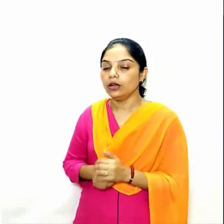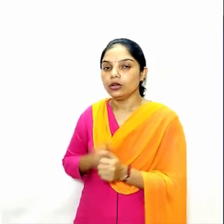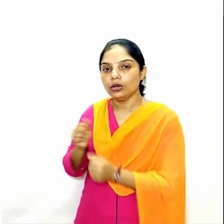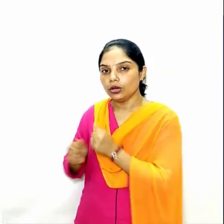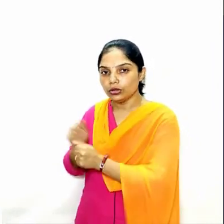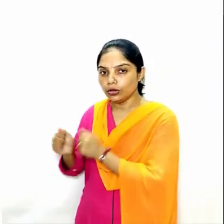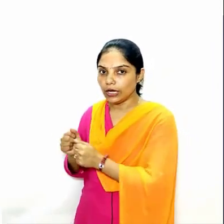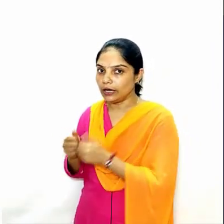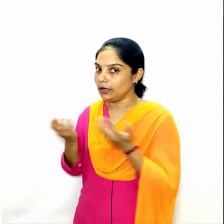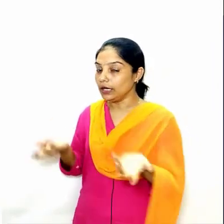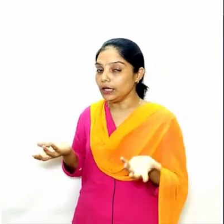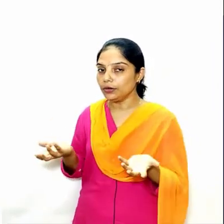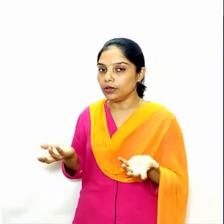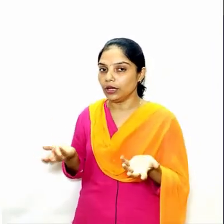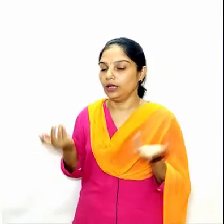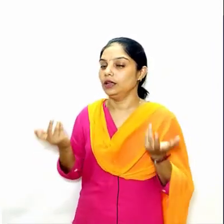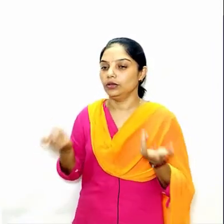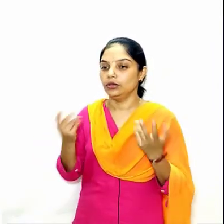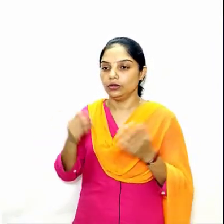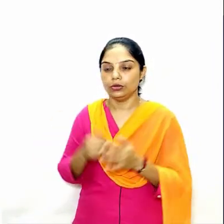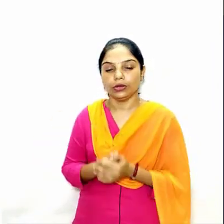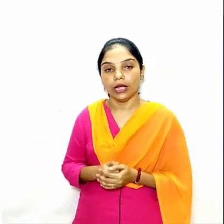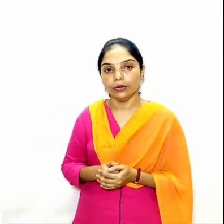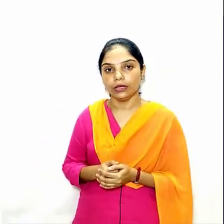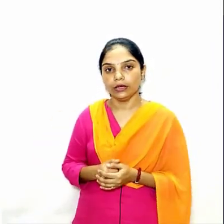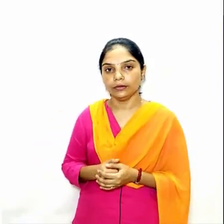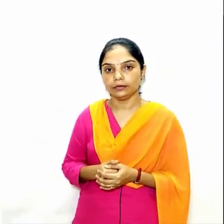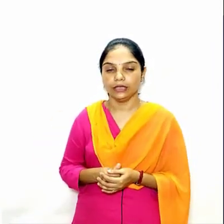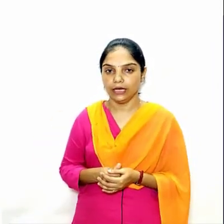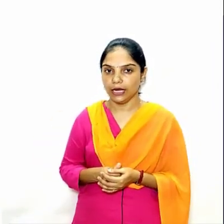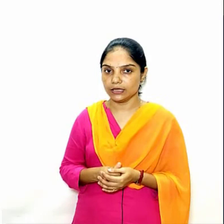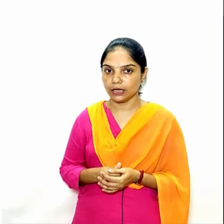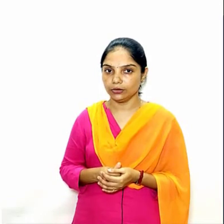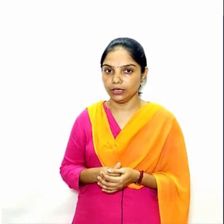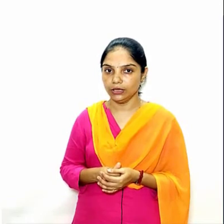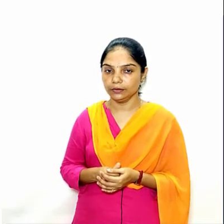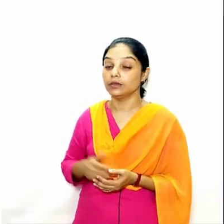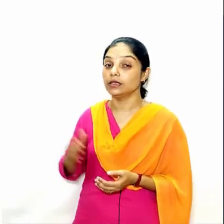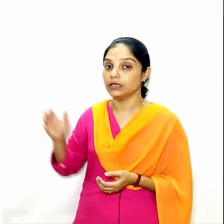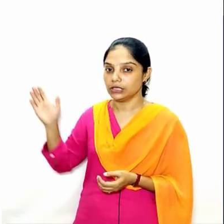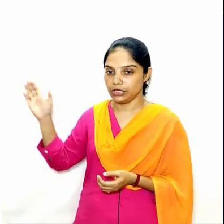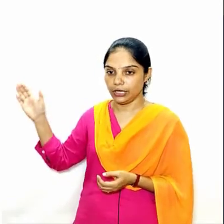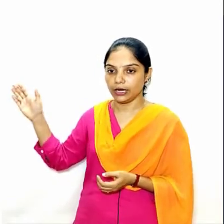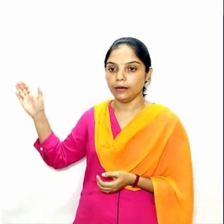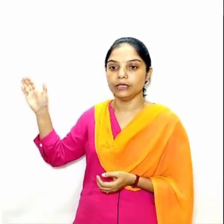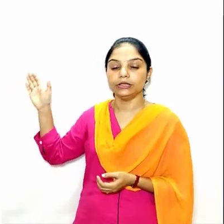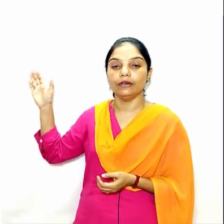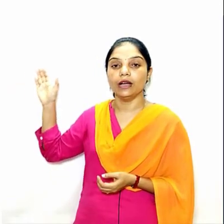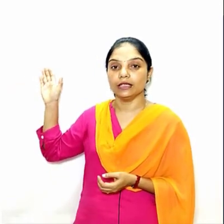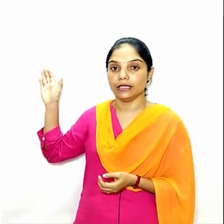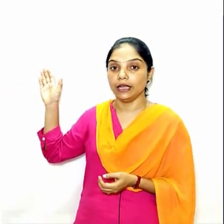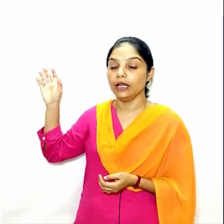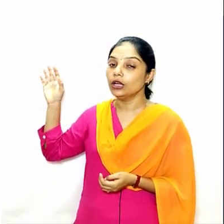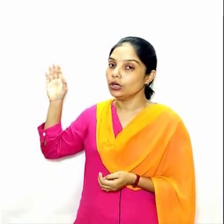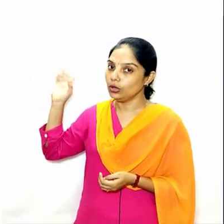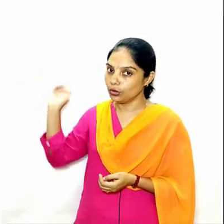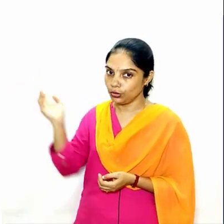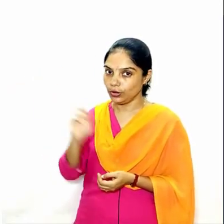बच्चा 9-2-11 नहीं होता तो क्या होता? क्या है इसका उत्तर? शेर का बच्चा वहां